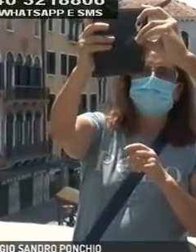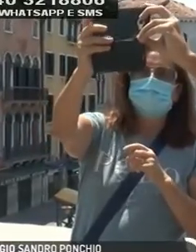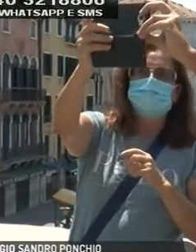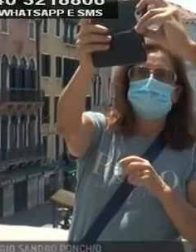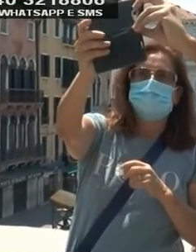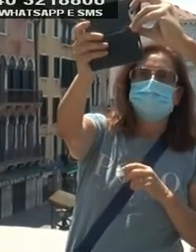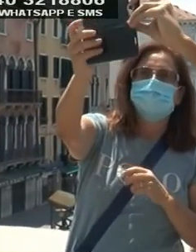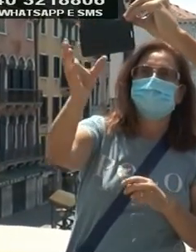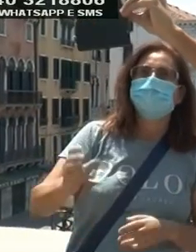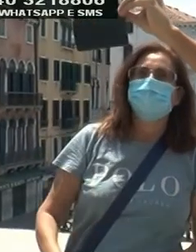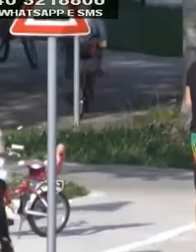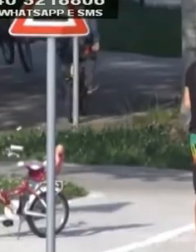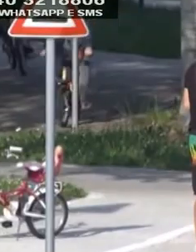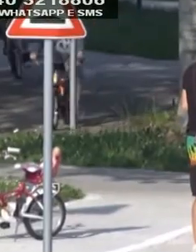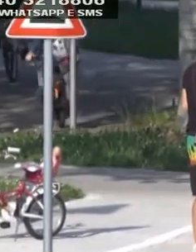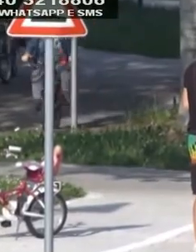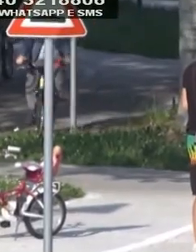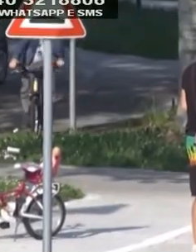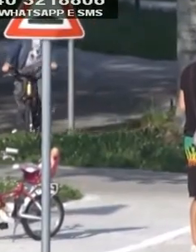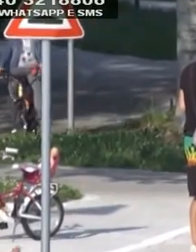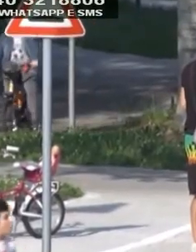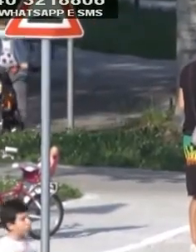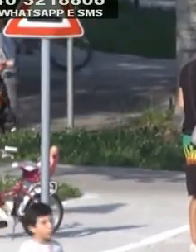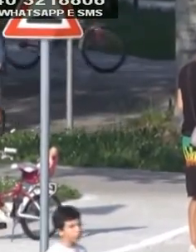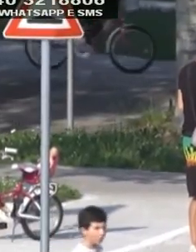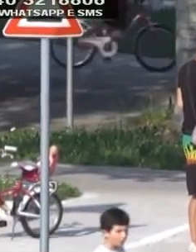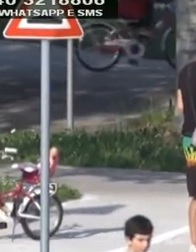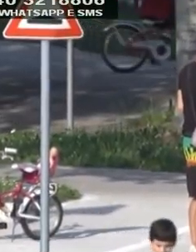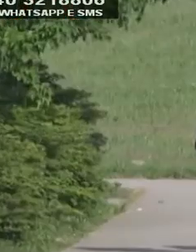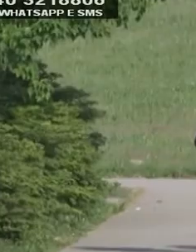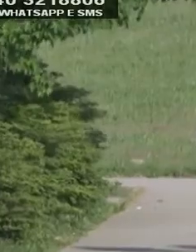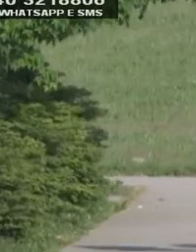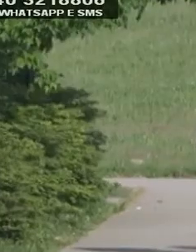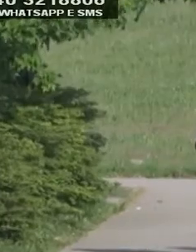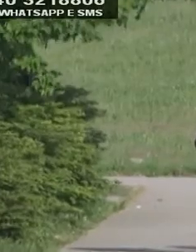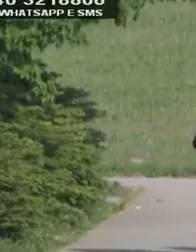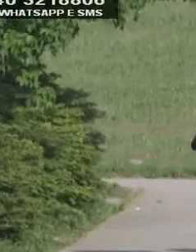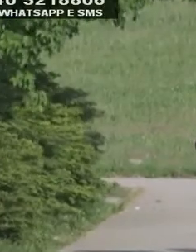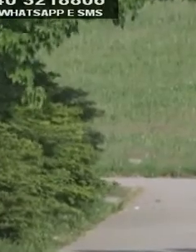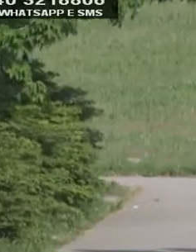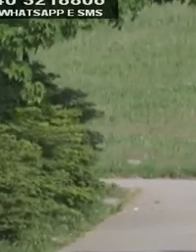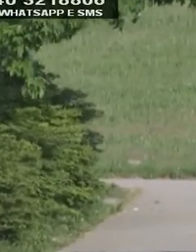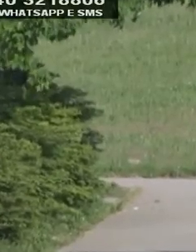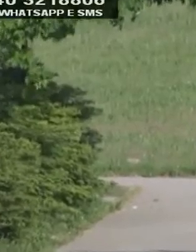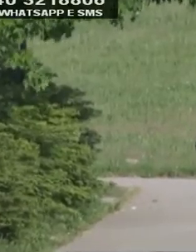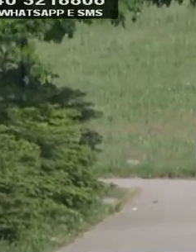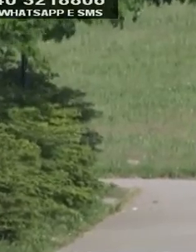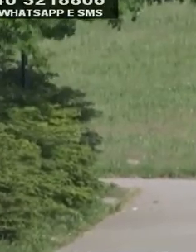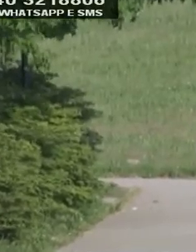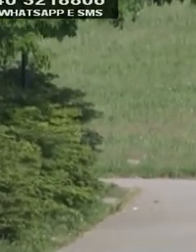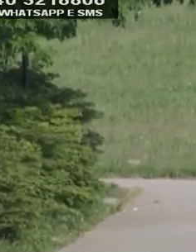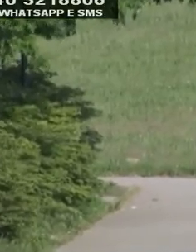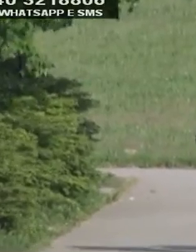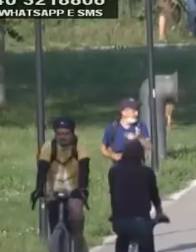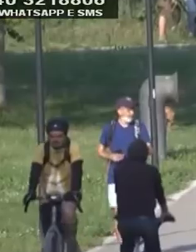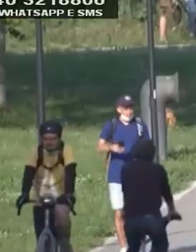ha voluto sottolineare l'andamento dei contagi senza creare allarmismo, ma appellandosi ancora al senso di responsabilità. Ancora nessuna novità